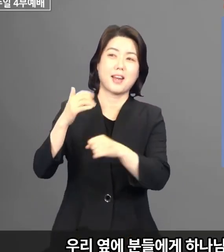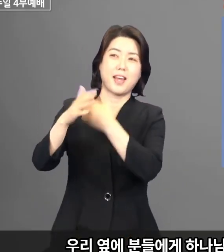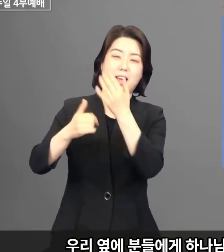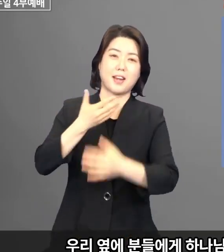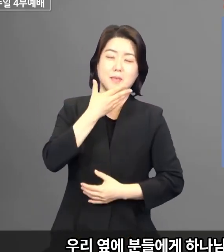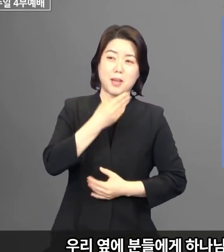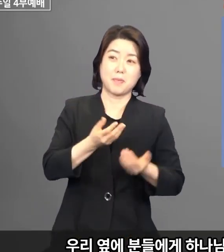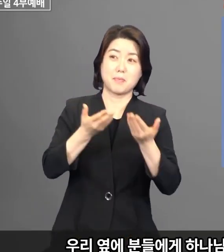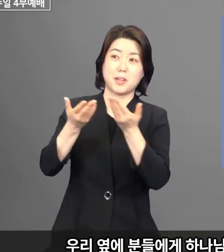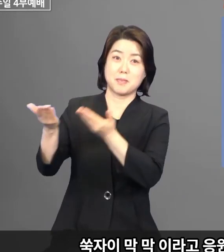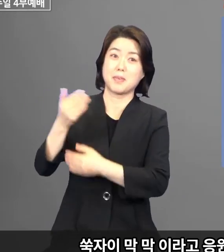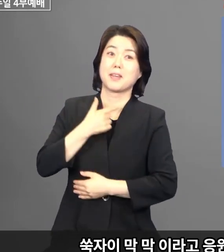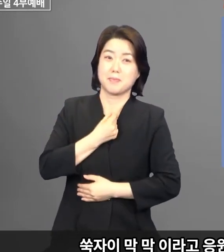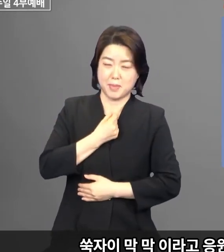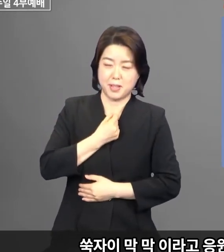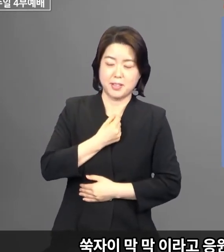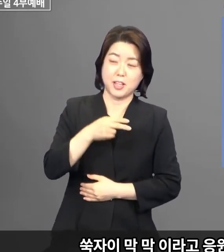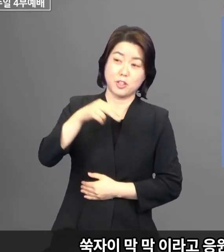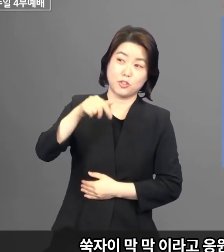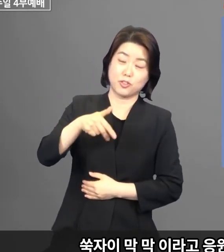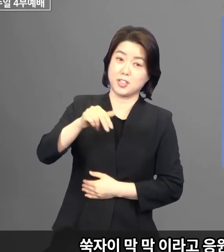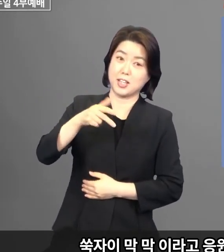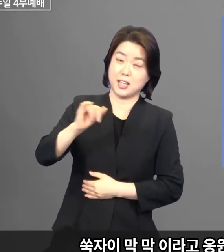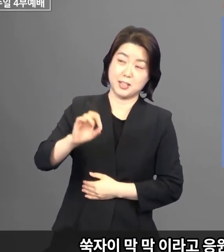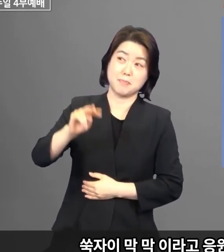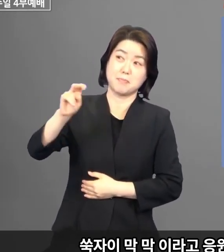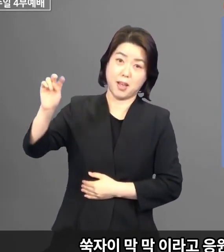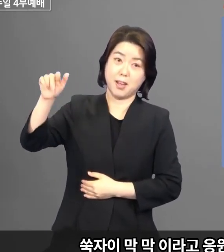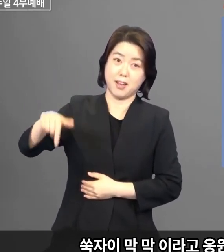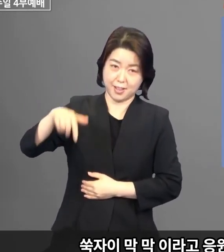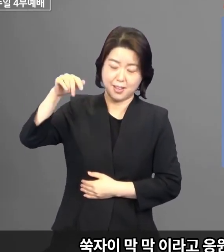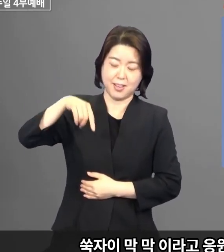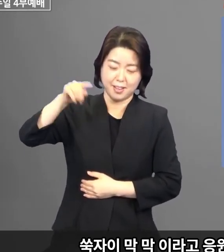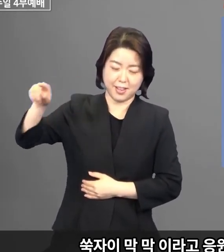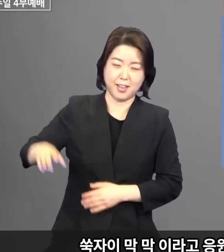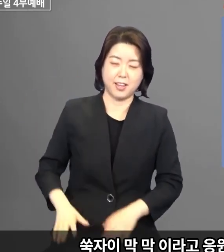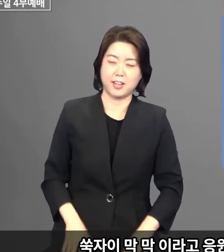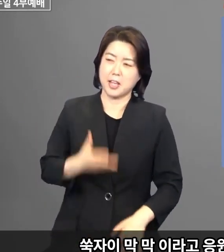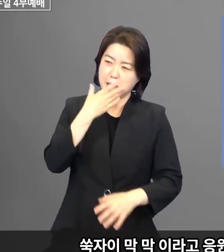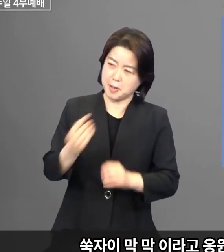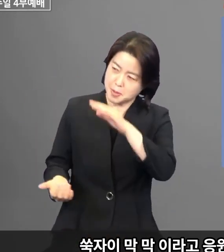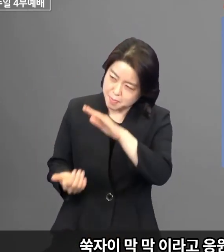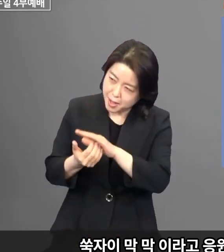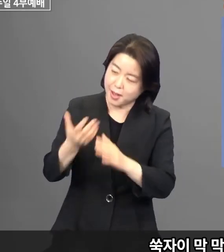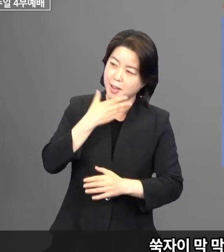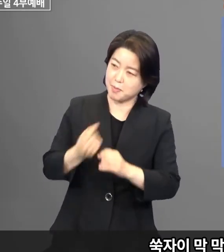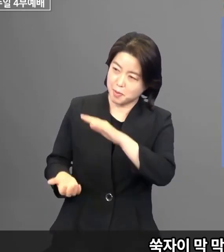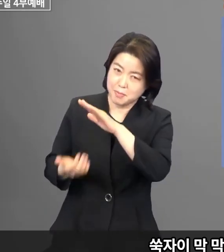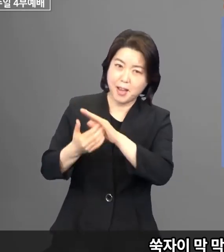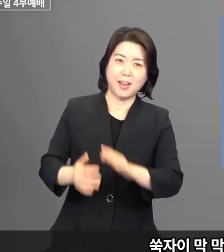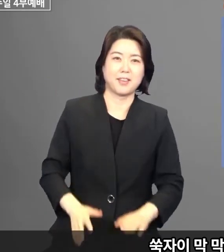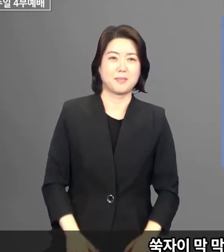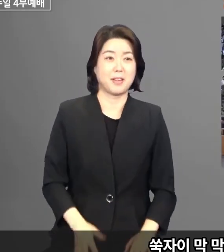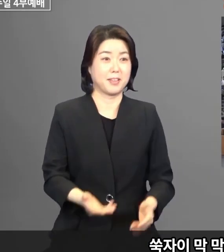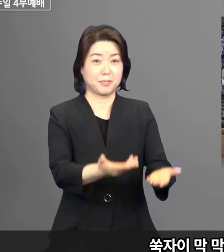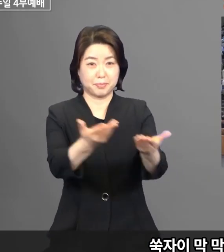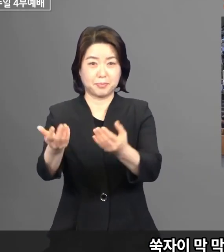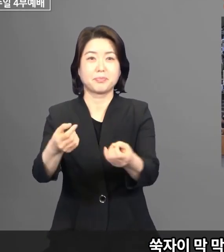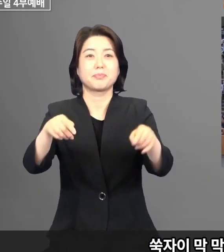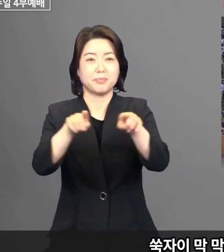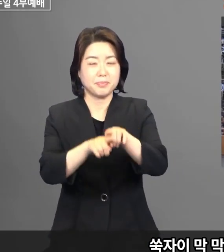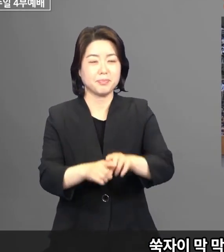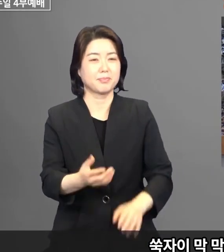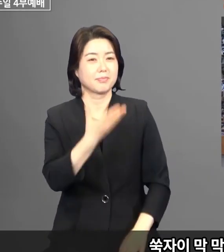행복이 임하길 바라면서 쑥자이 막이라고 응원의 인사를 나누겠습니다. 쑥자이